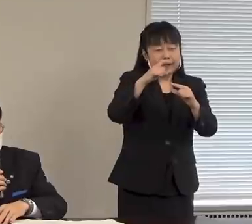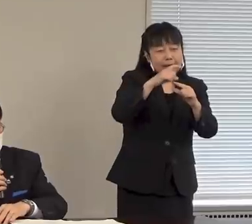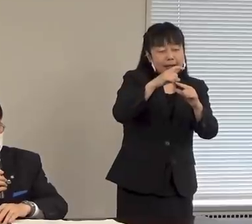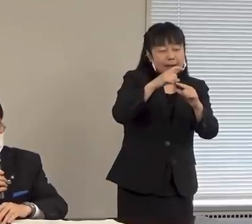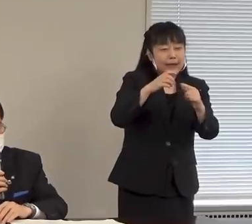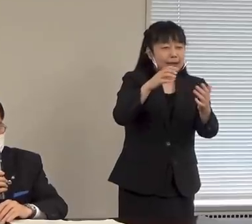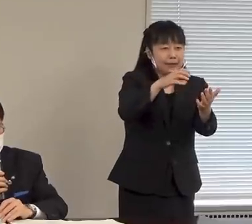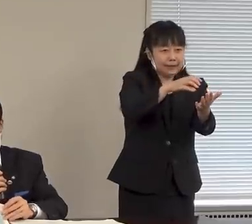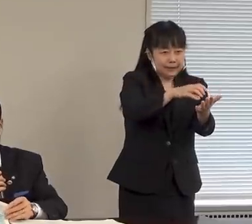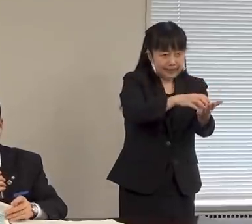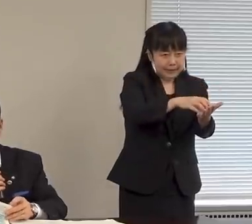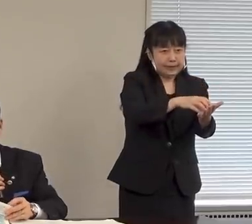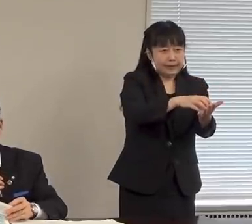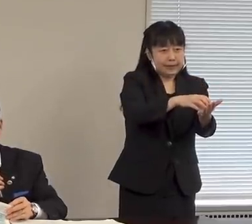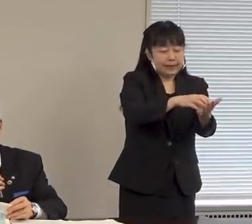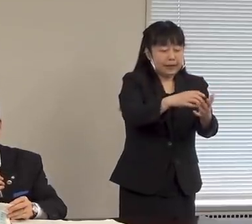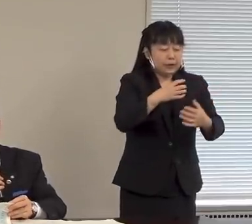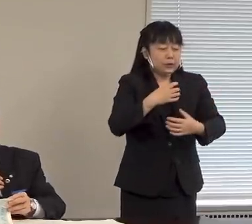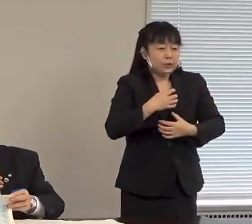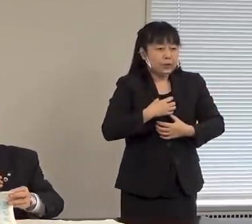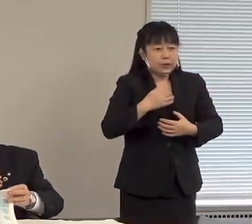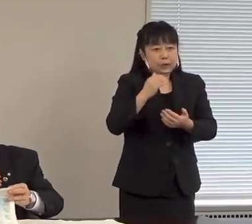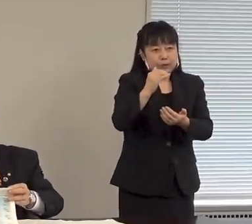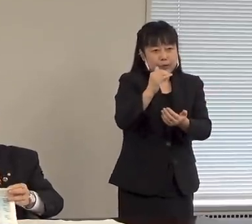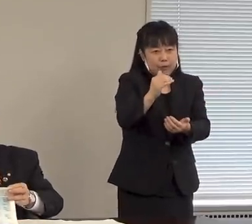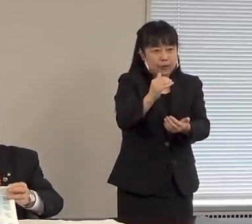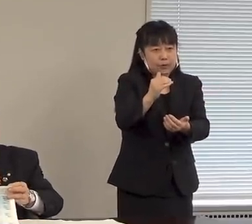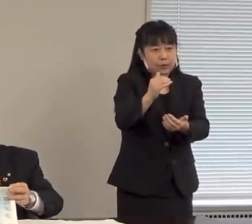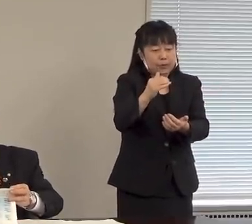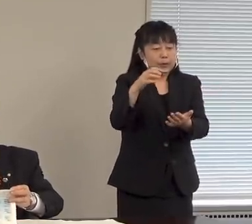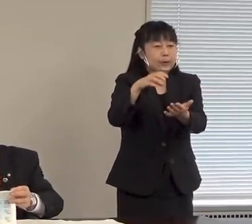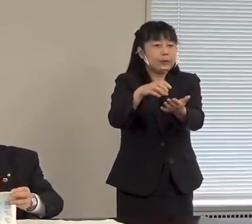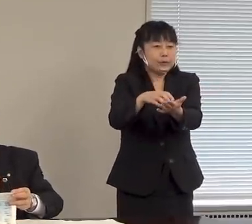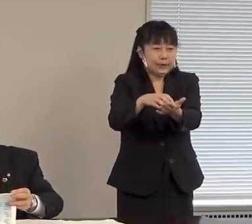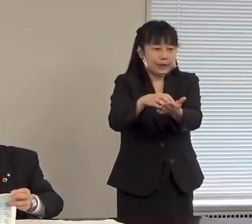に別紙3では留意事項について、